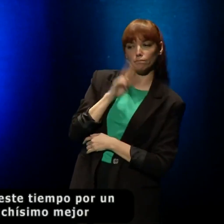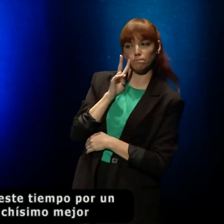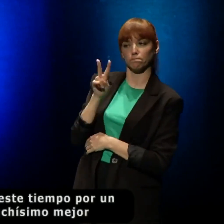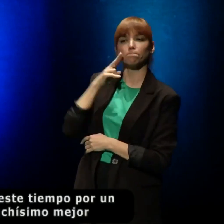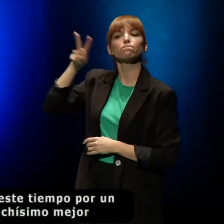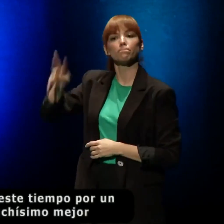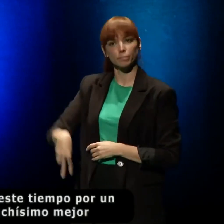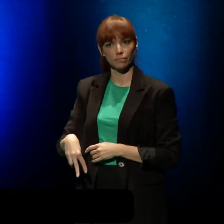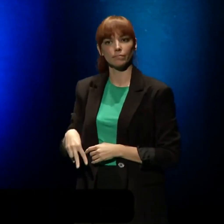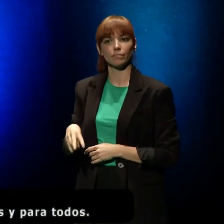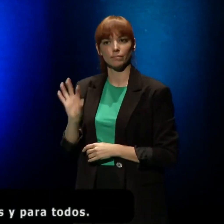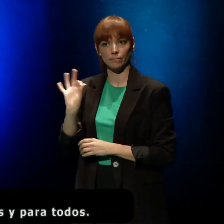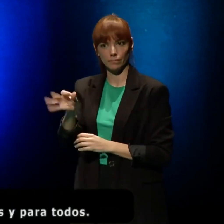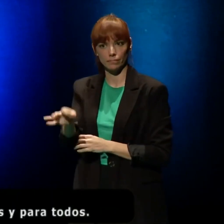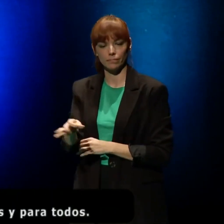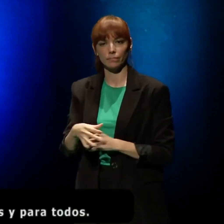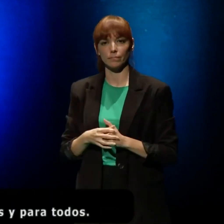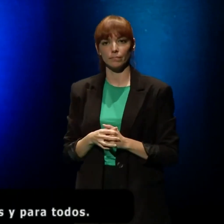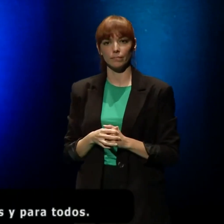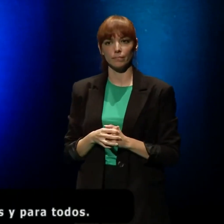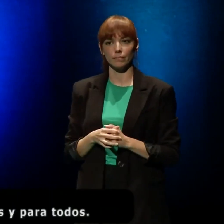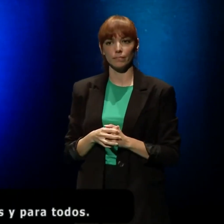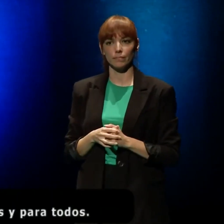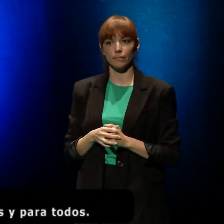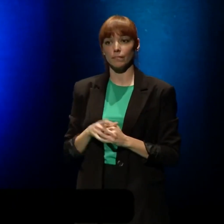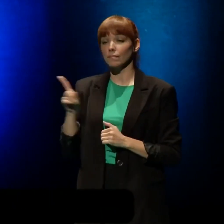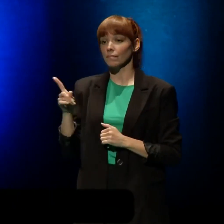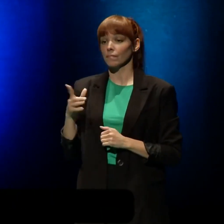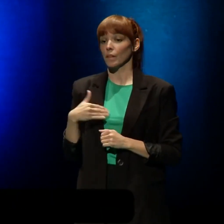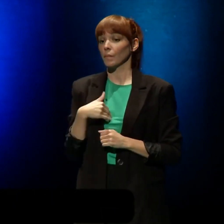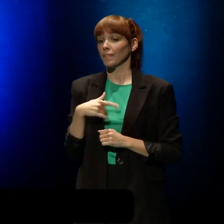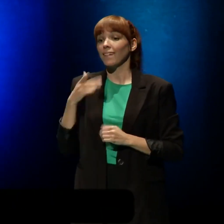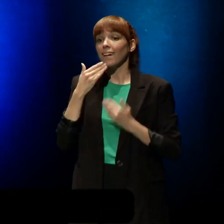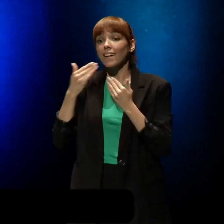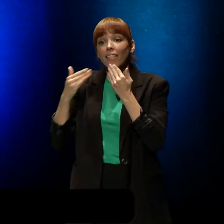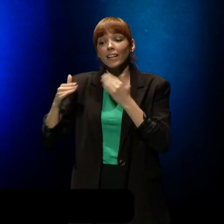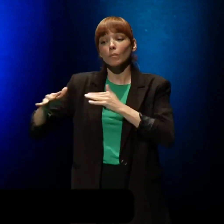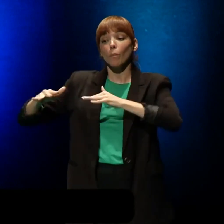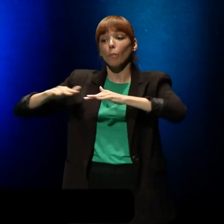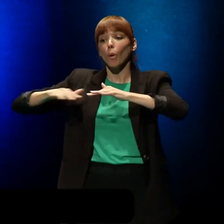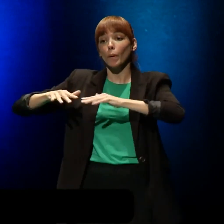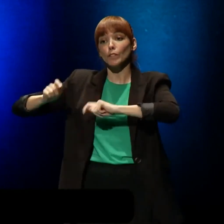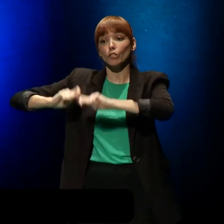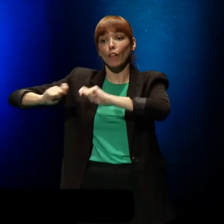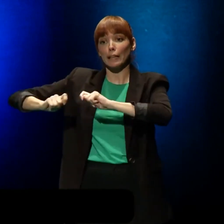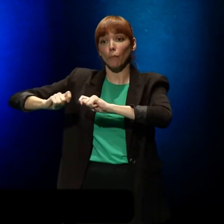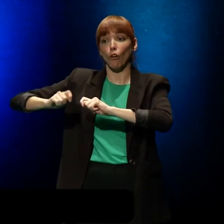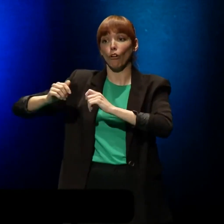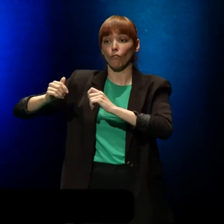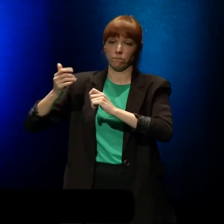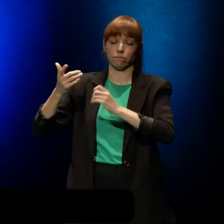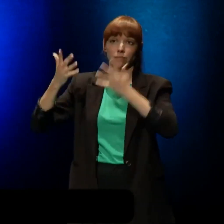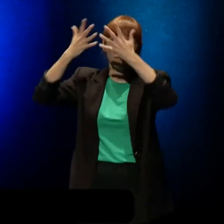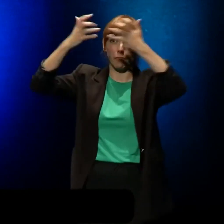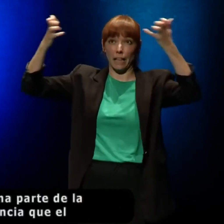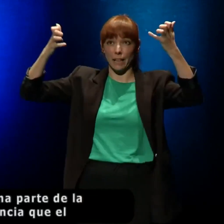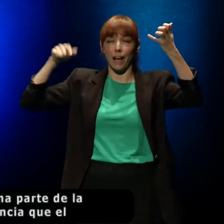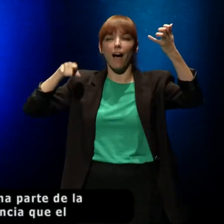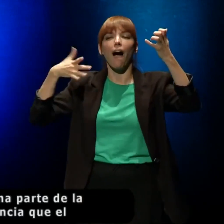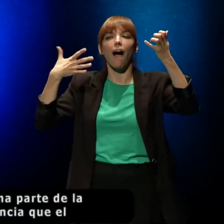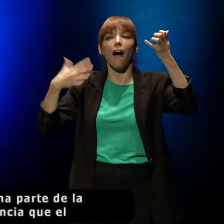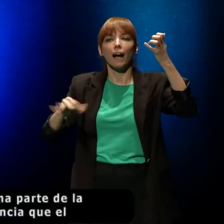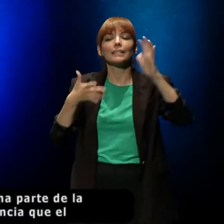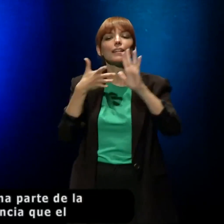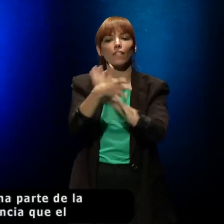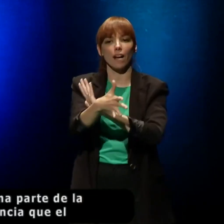Eso es una parte de la incidencia que el asociacionismo, en ese lema que tenéis, es una parte de la incidencia